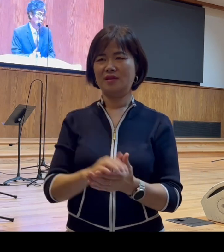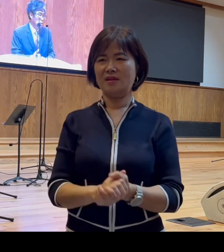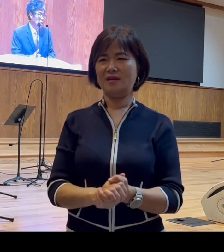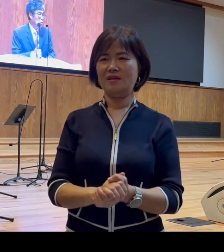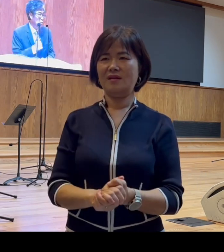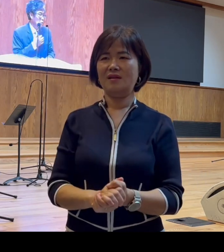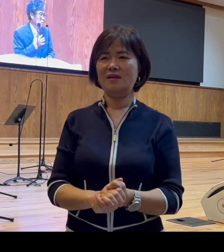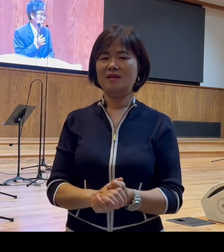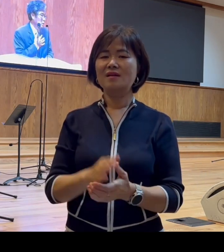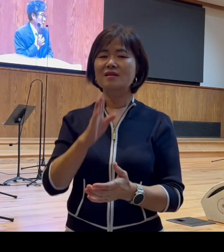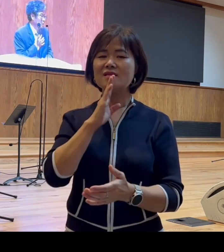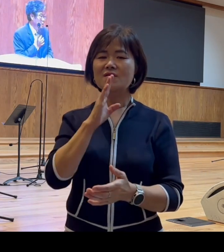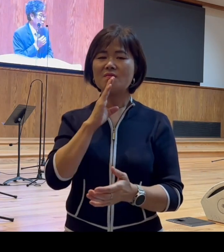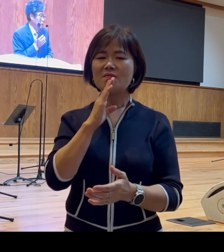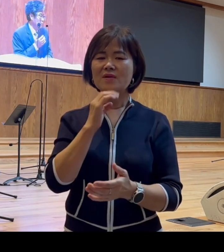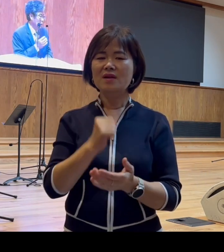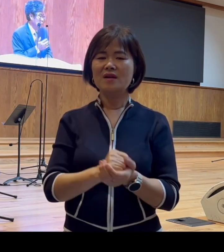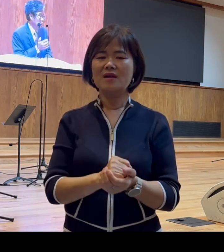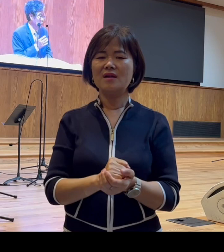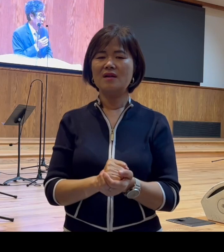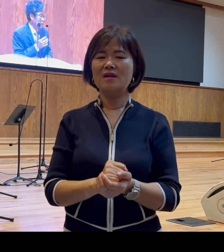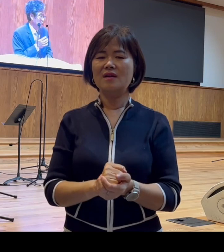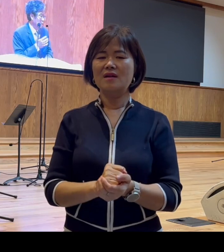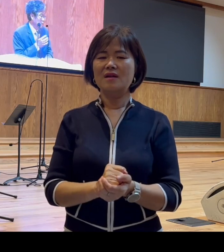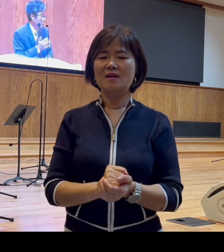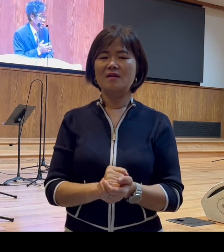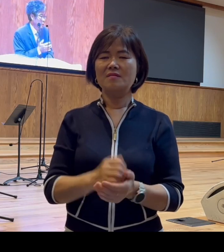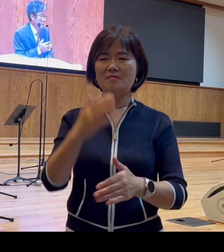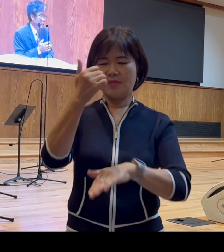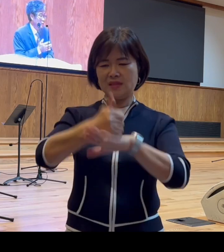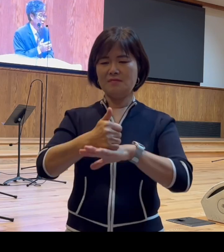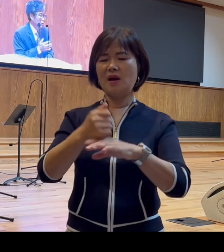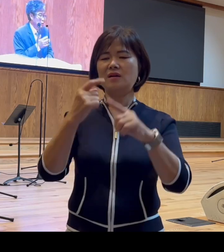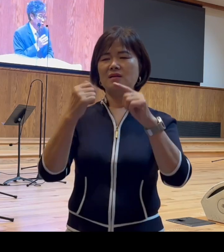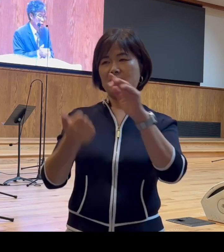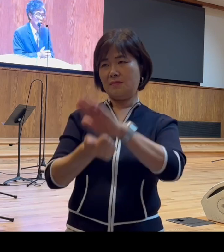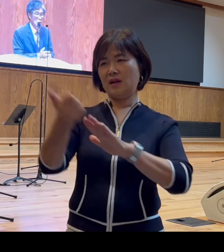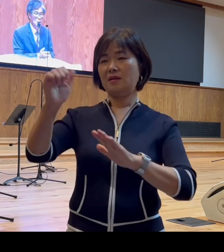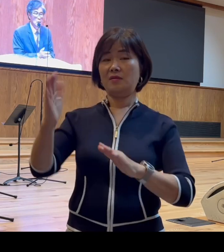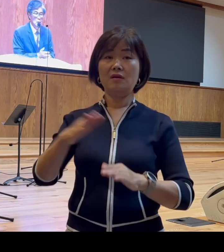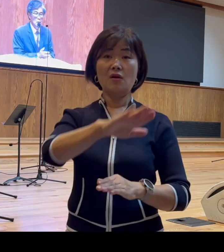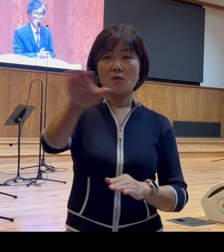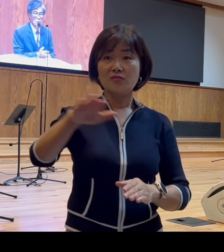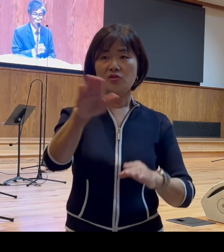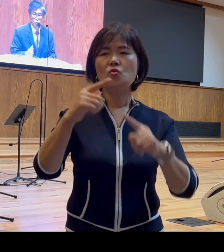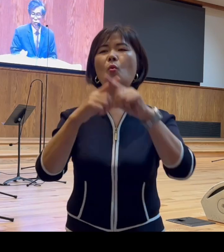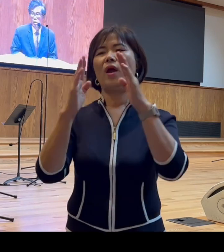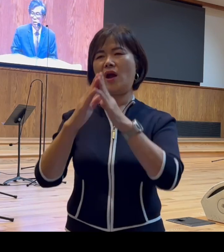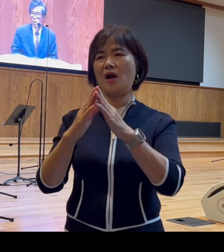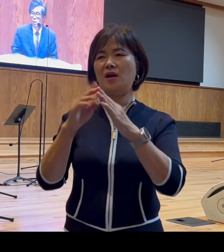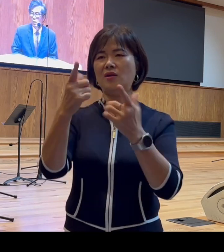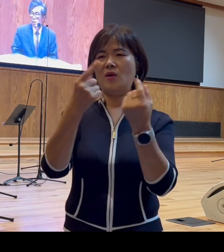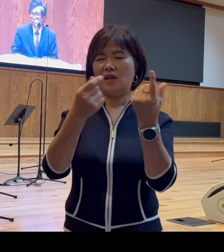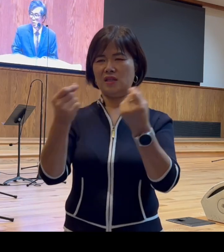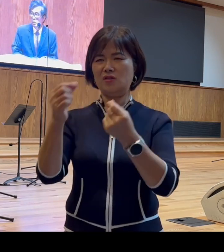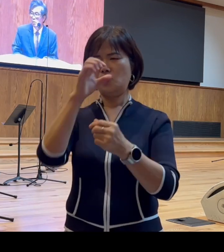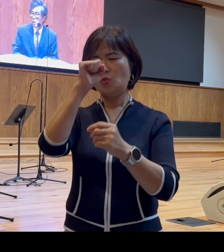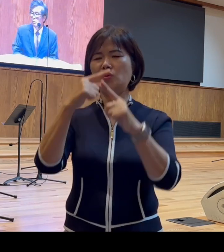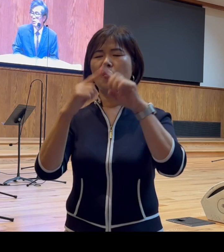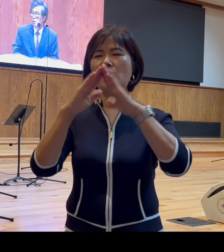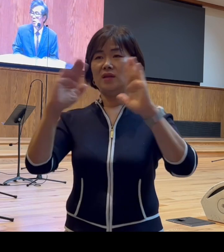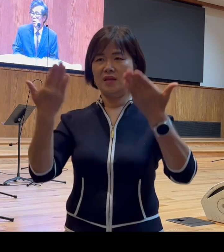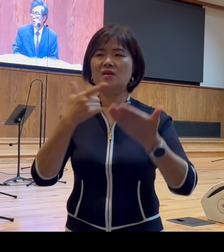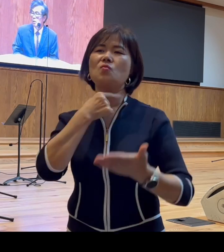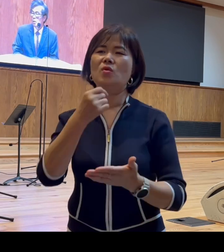그런 교회가 돼. 이게 제가 생각하는 교회의 마지막 희망입니다. 여러분의 교회가 그런 교회가